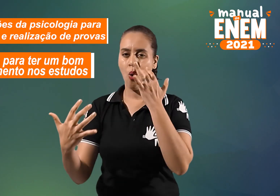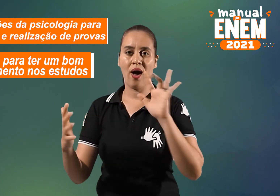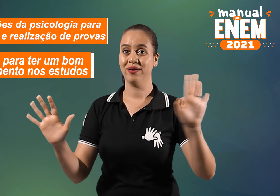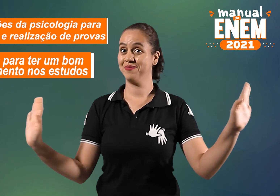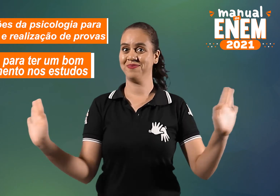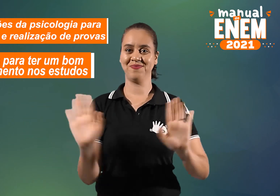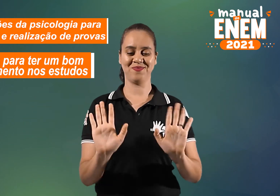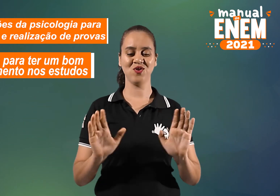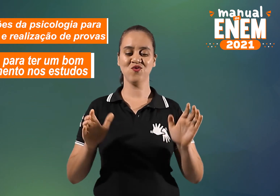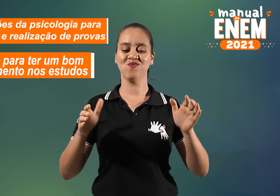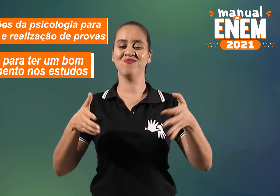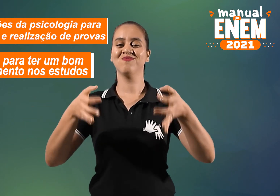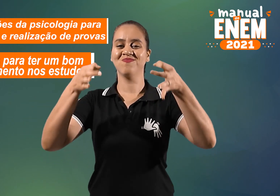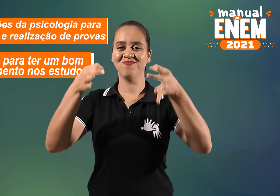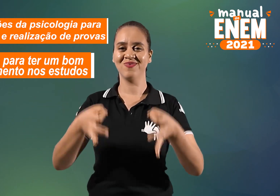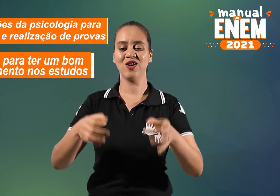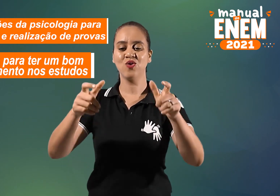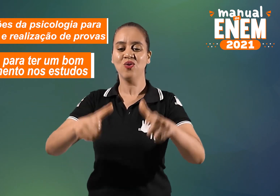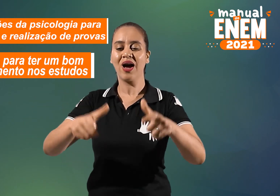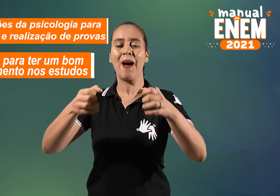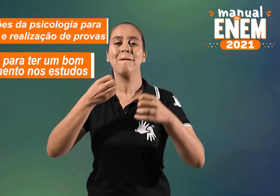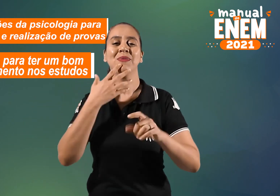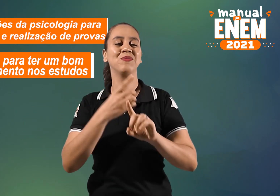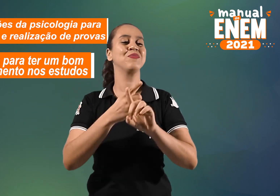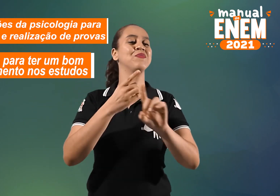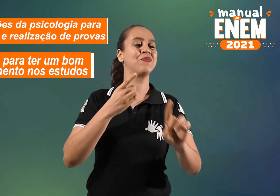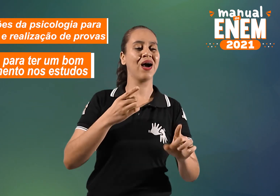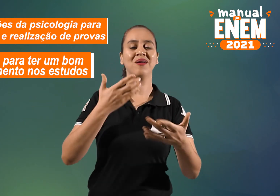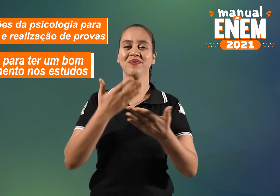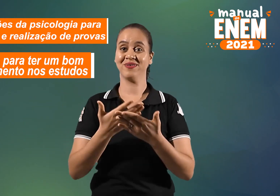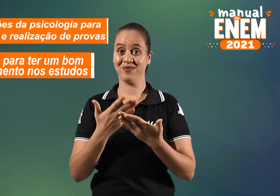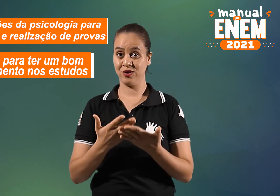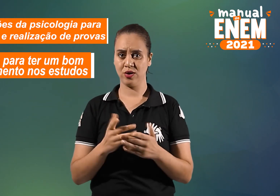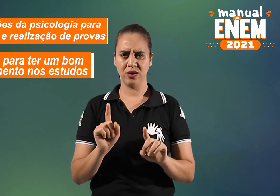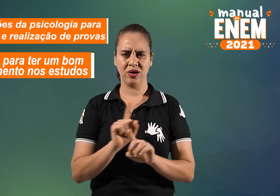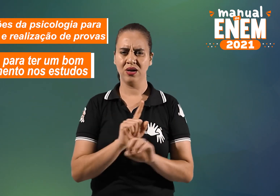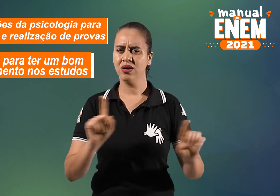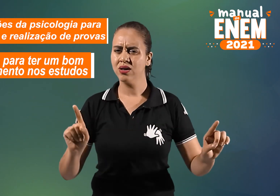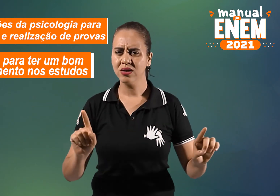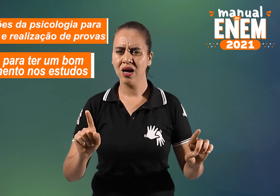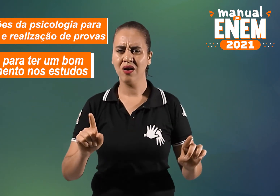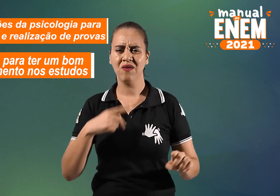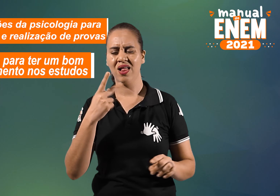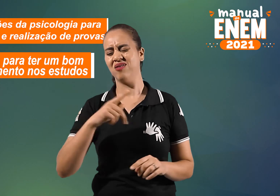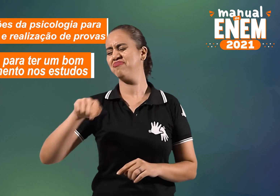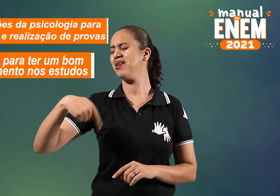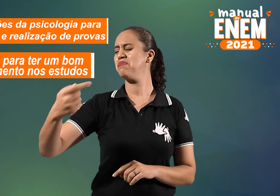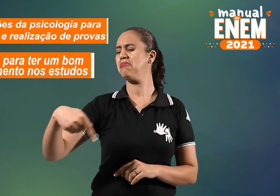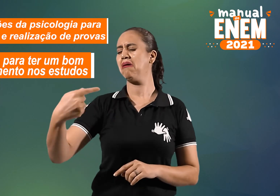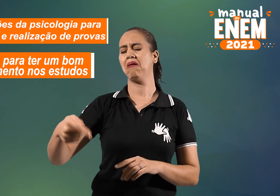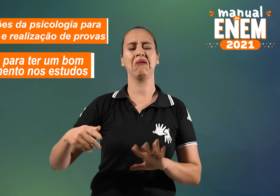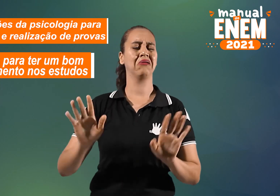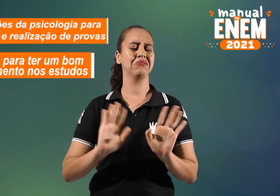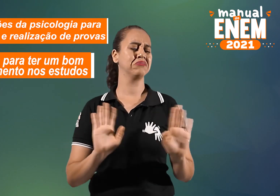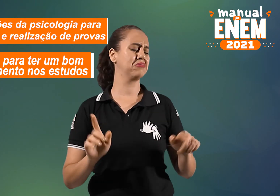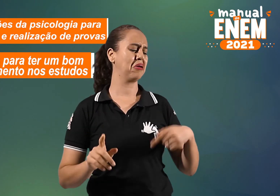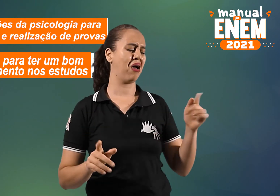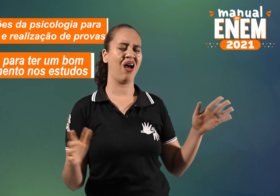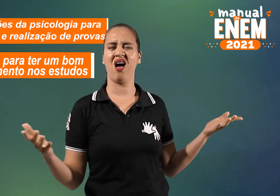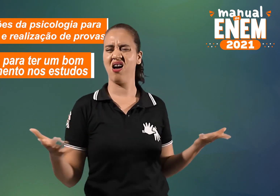distrações. Não acumule estudos, procure não deixar para o fim de semana ou apenas para as vésperas de prova para estudar os conteúdos. Primeiro,